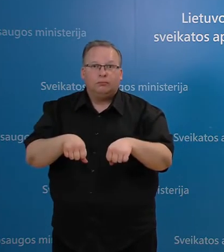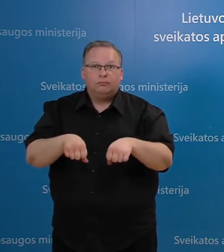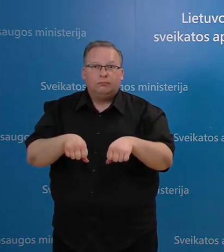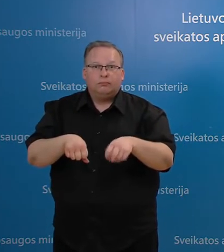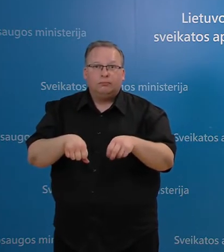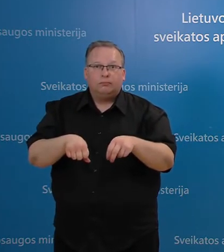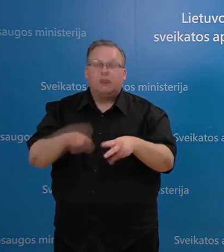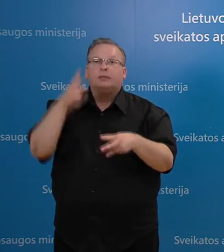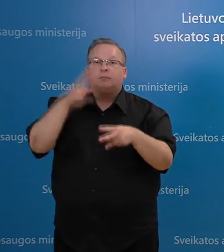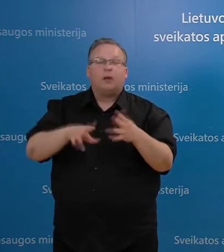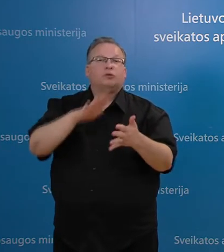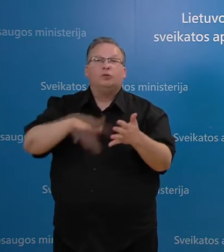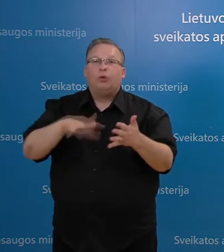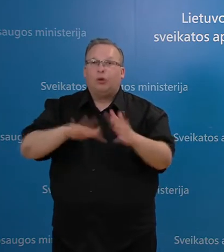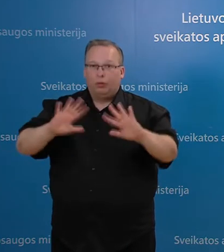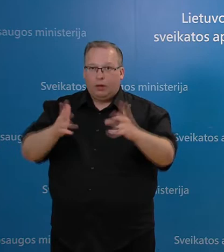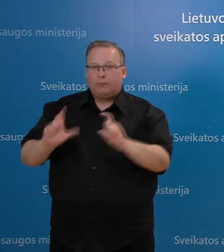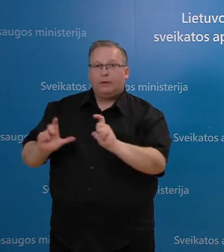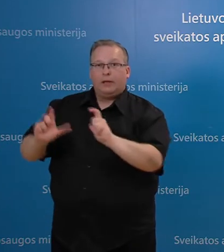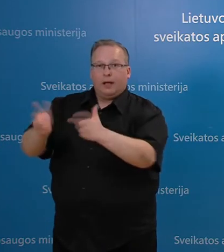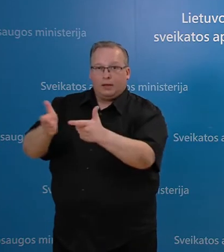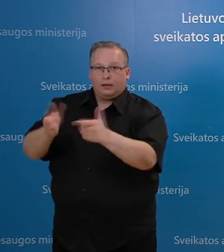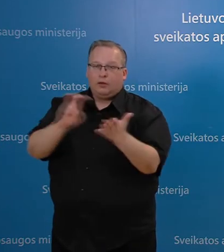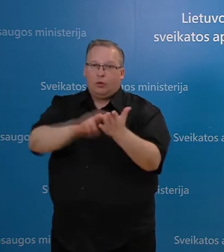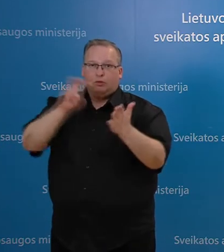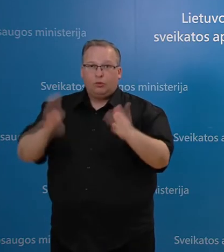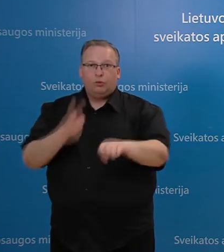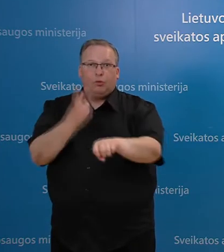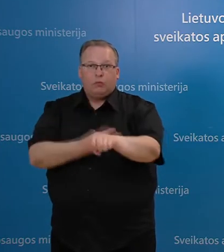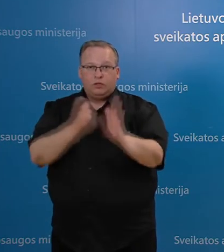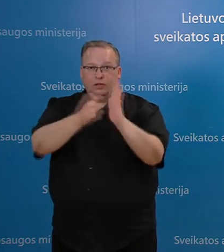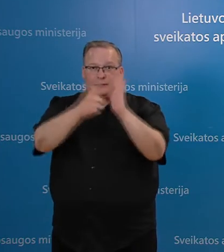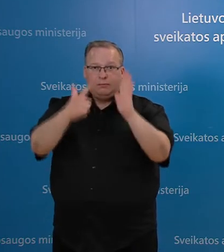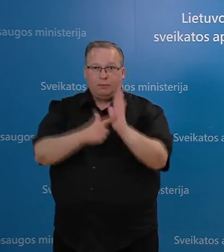dėl karantino atšaukimo nuo birželio 17 dienos.